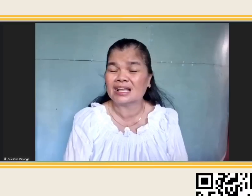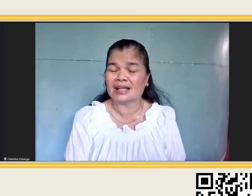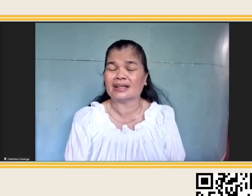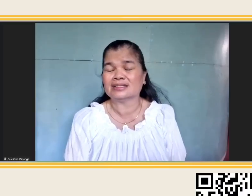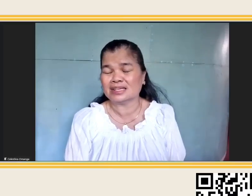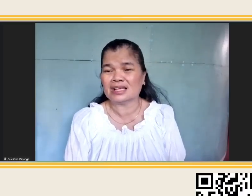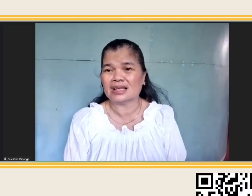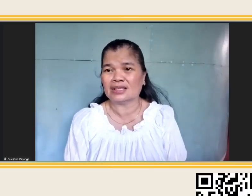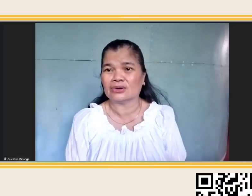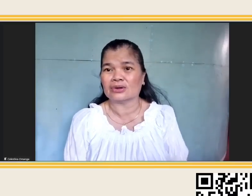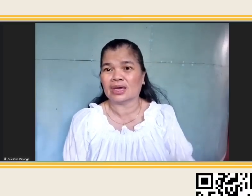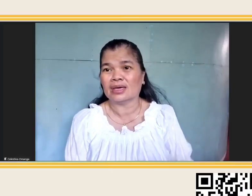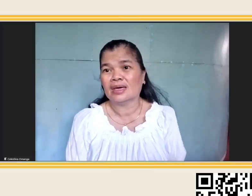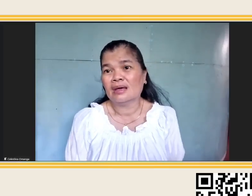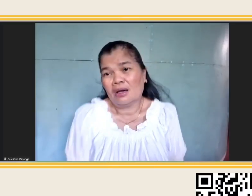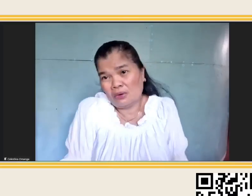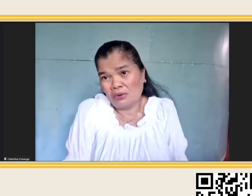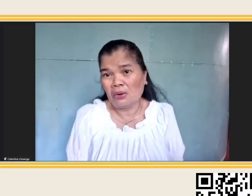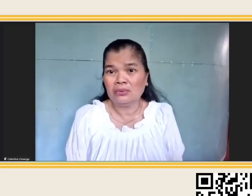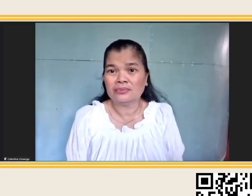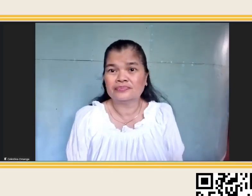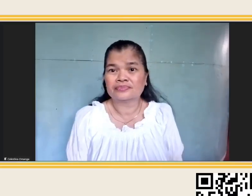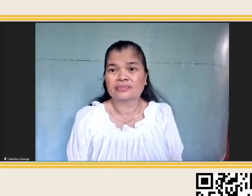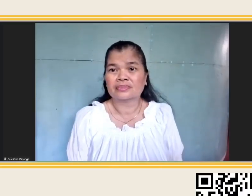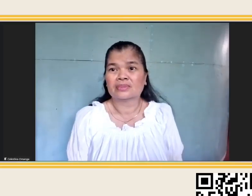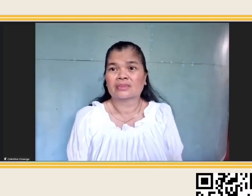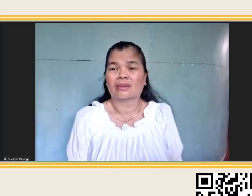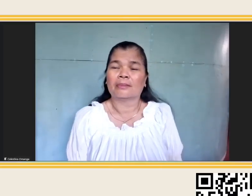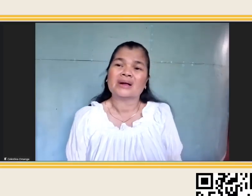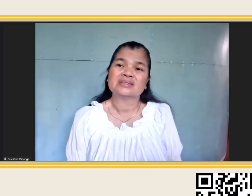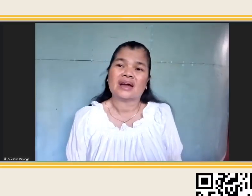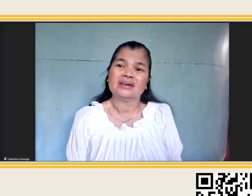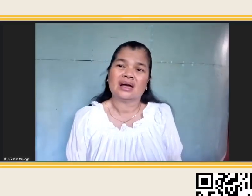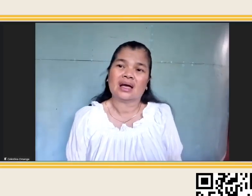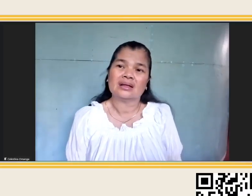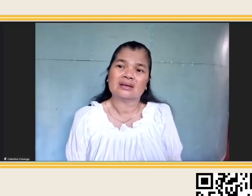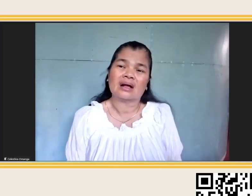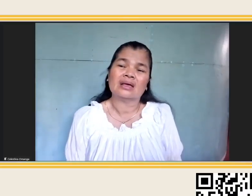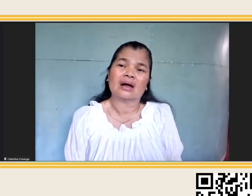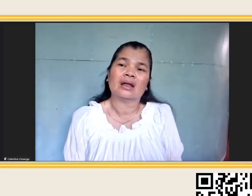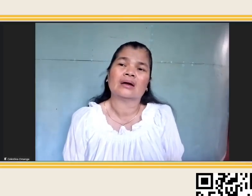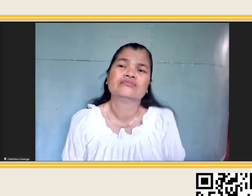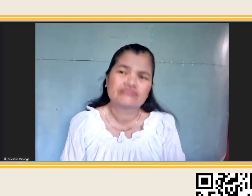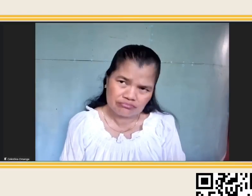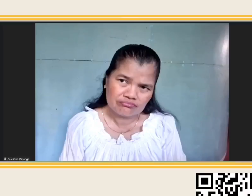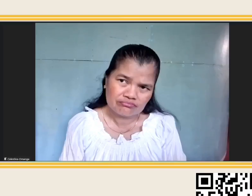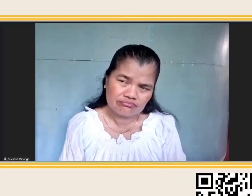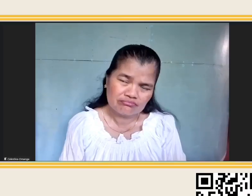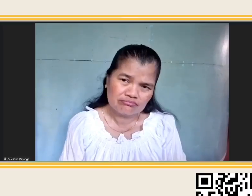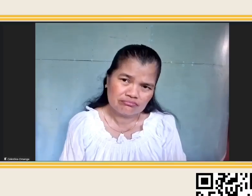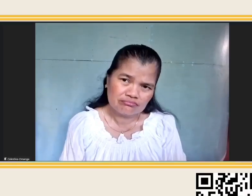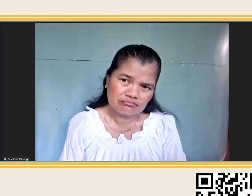Non-manual signal na ito. Okay? I don't know. Pag tired ka na, gaganyan ka lang.